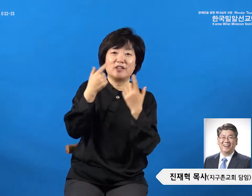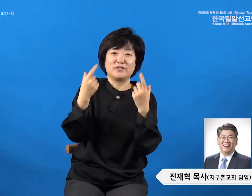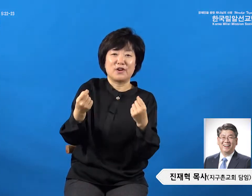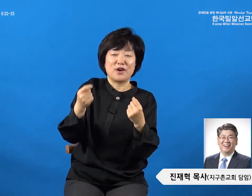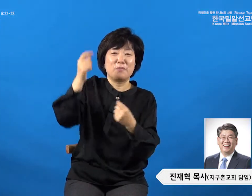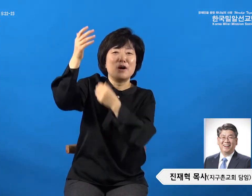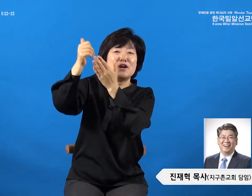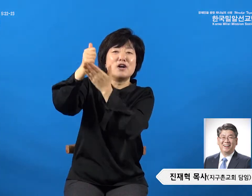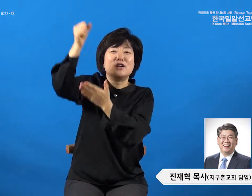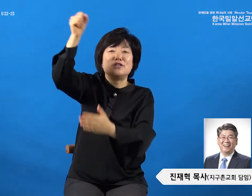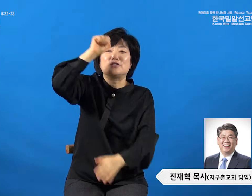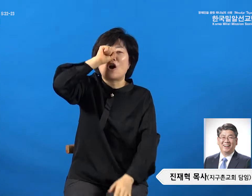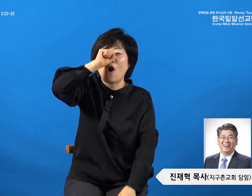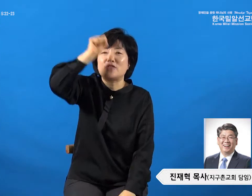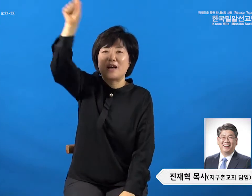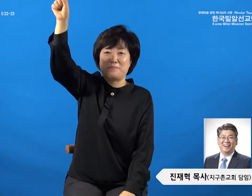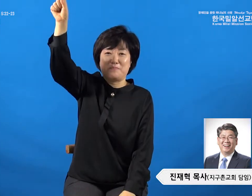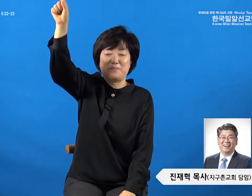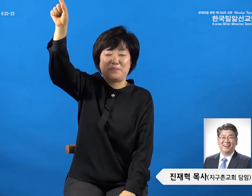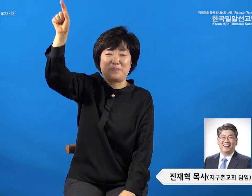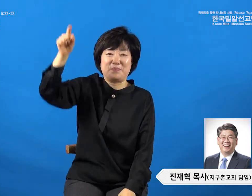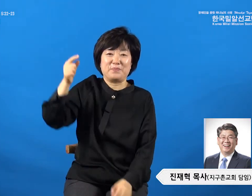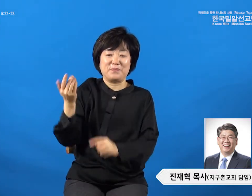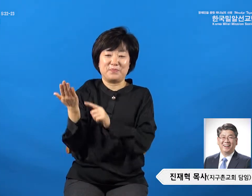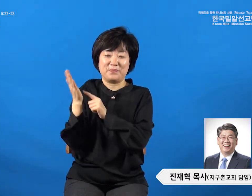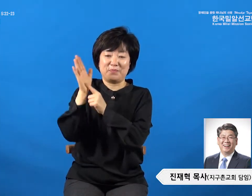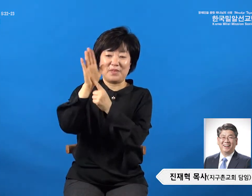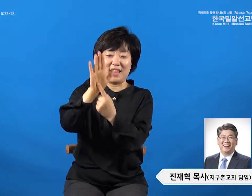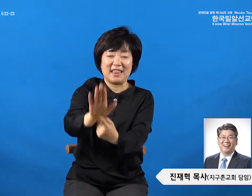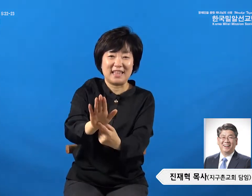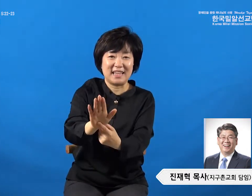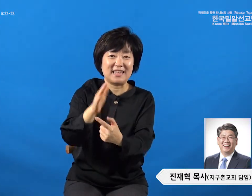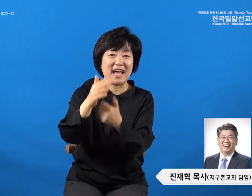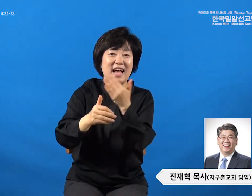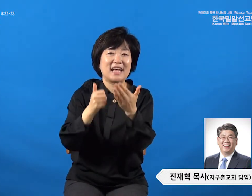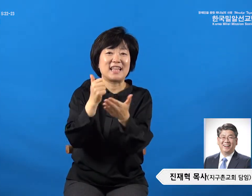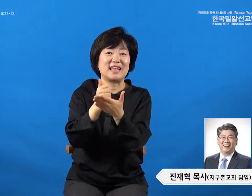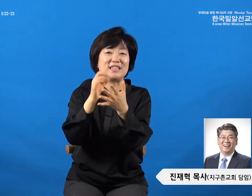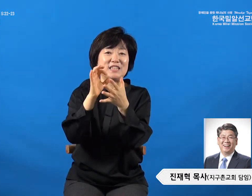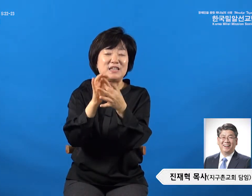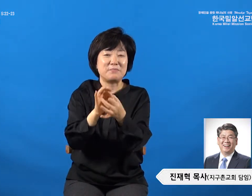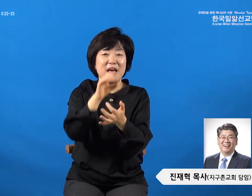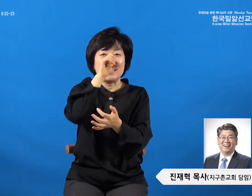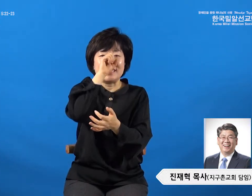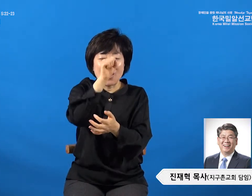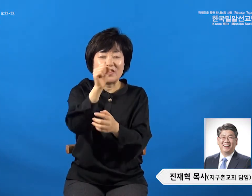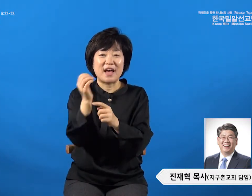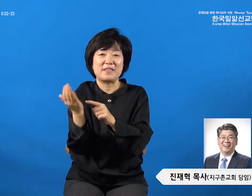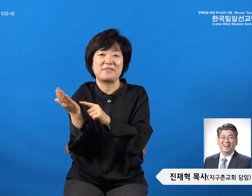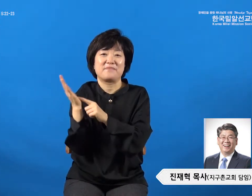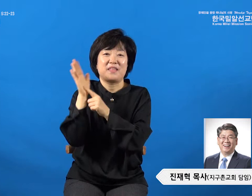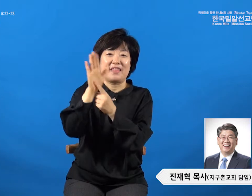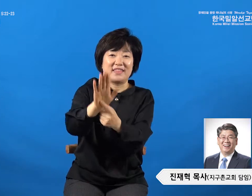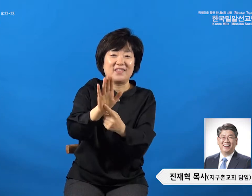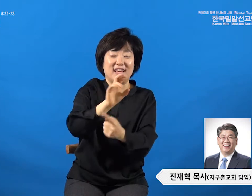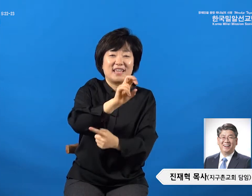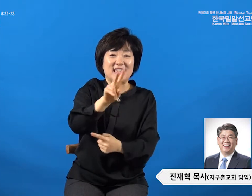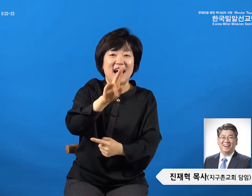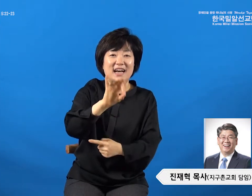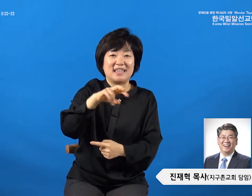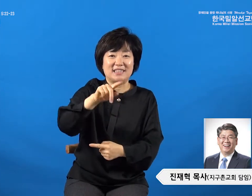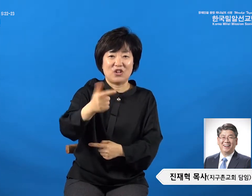아니라 선하신 그분께서 선함 가운데 나타나는 하나님의 선함, 바로 양선의